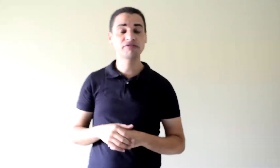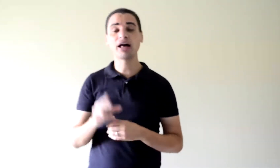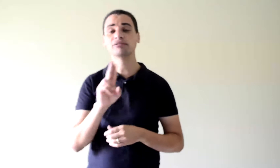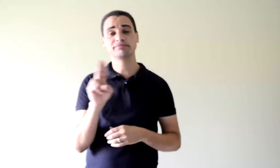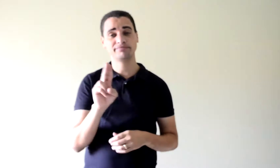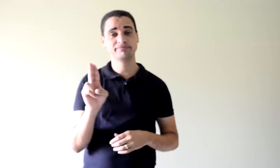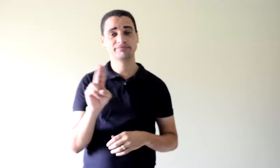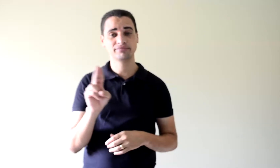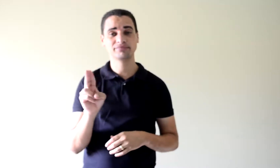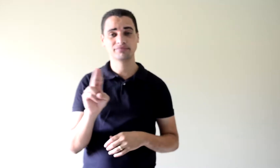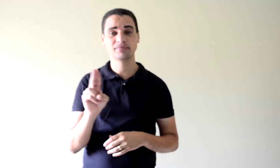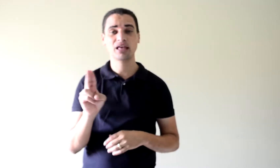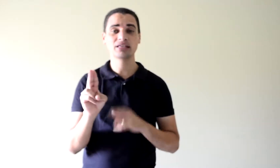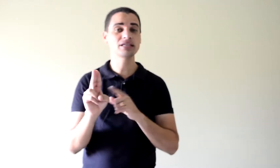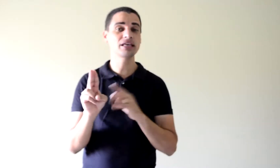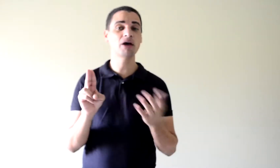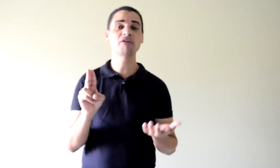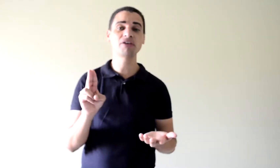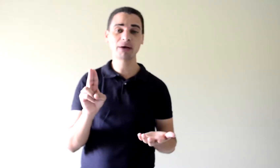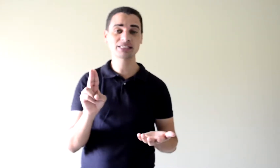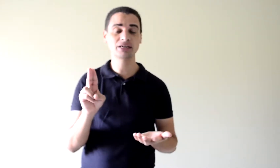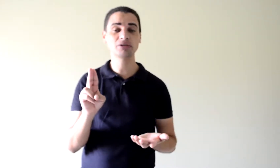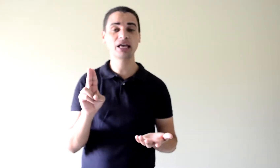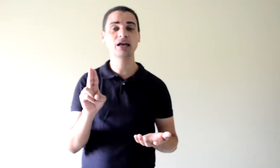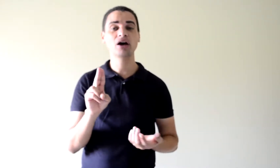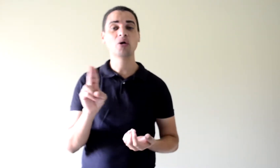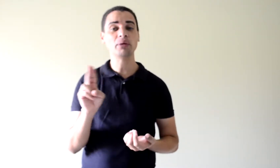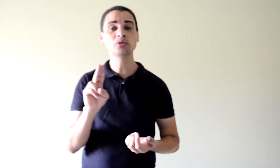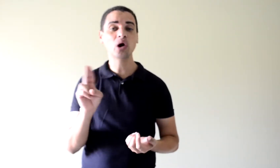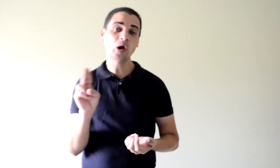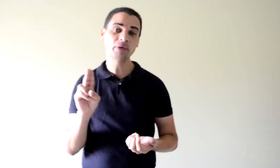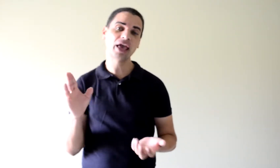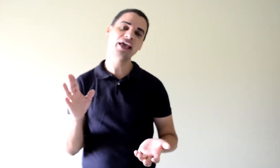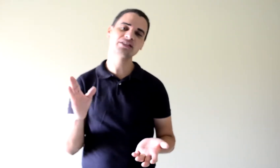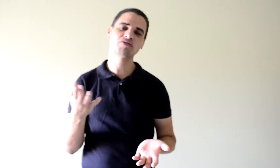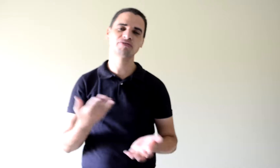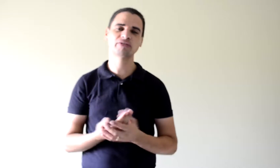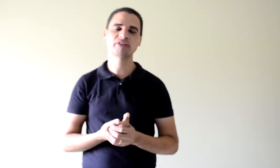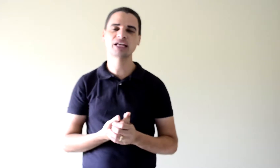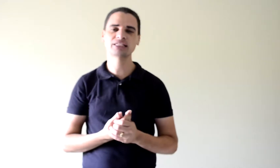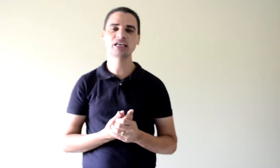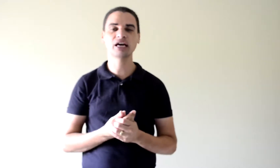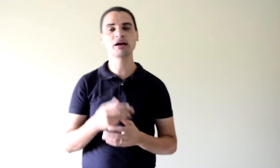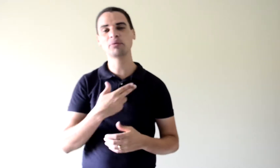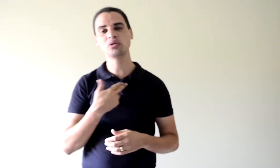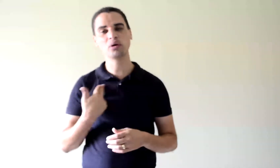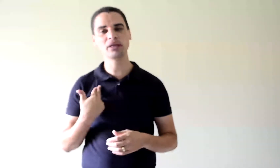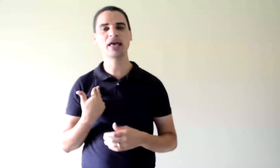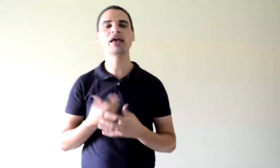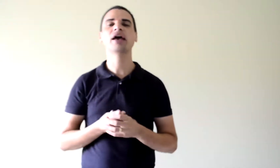falo, isso aqui é uma afirmação, né? O meu nome é, se eu falar assim, meu nome é,